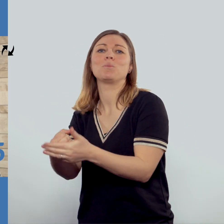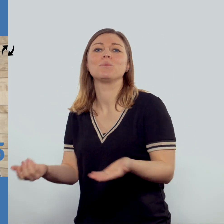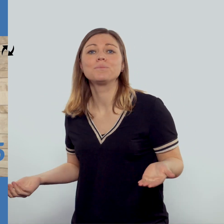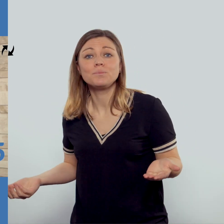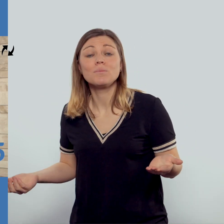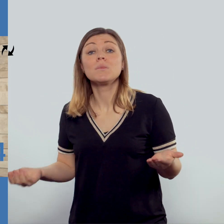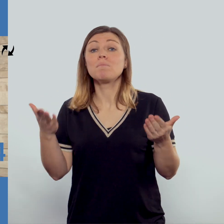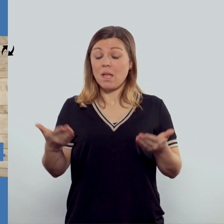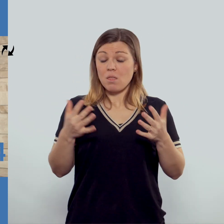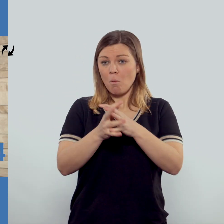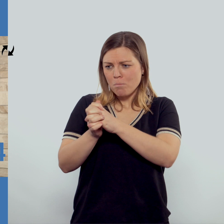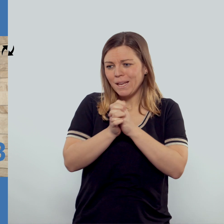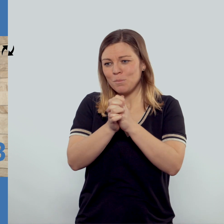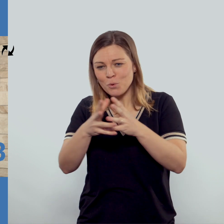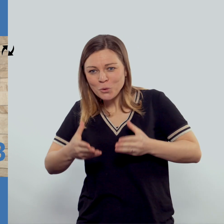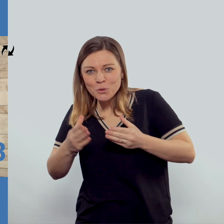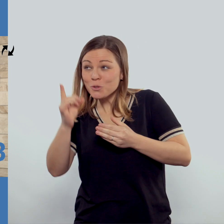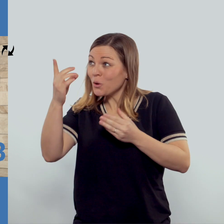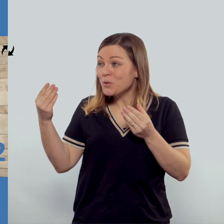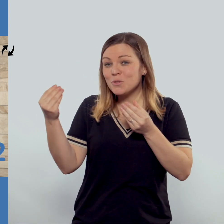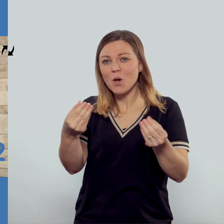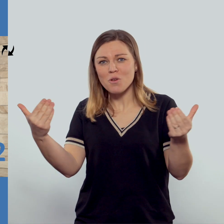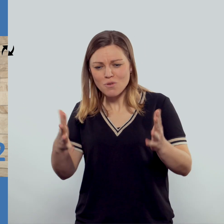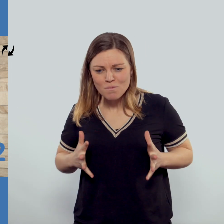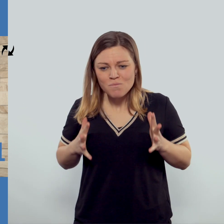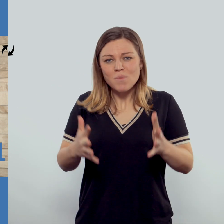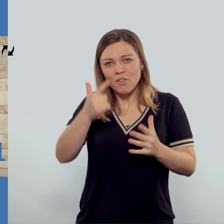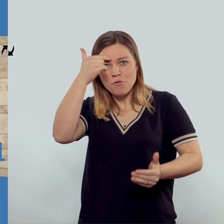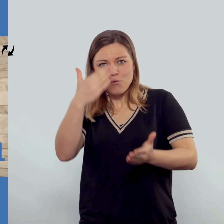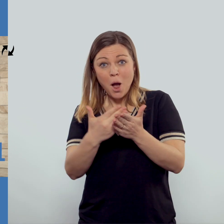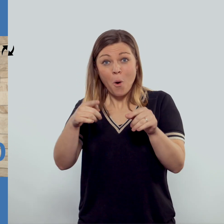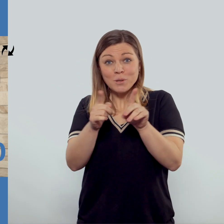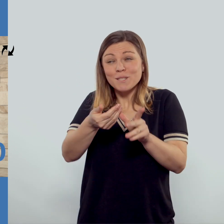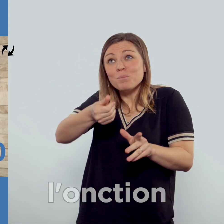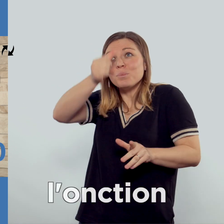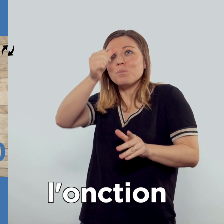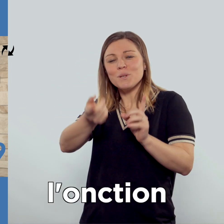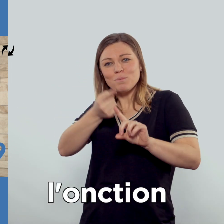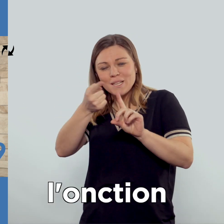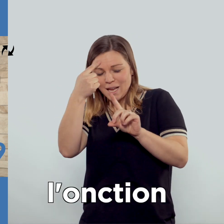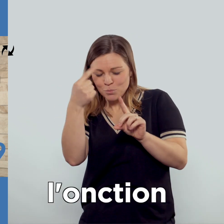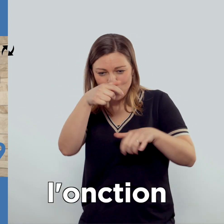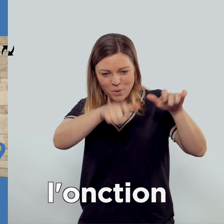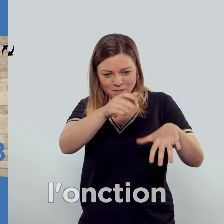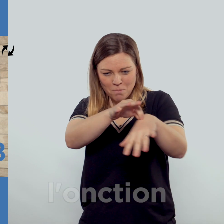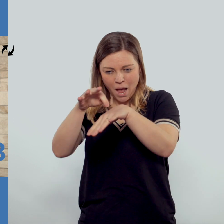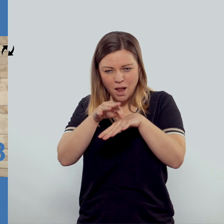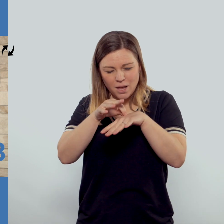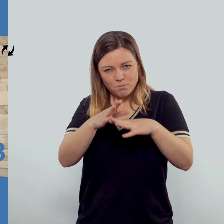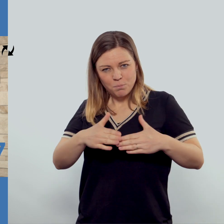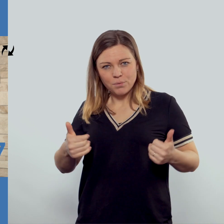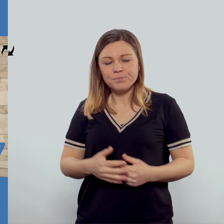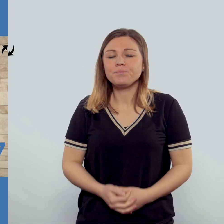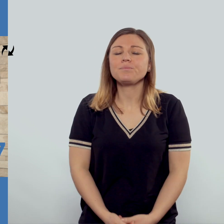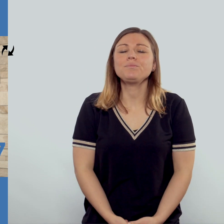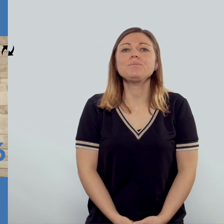pour vous, pour que le Seigneur vous donne audace, foi, mais aussi une onction spéciale pour guérir les malades. Saint-Esprit,